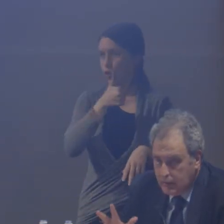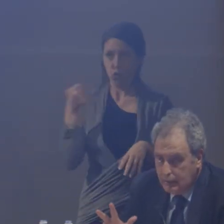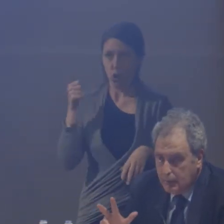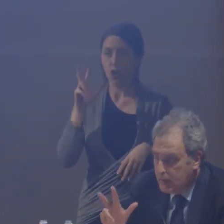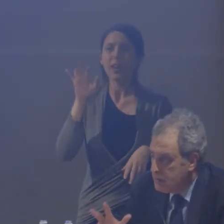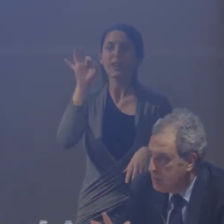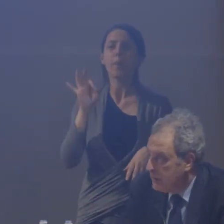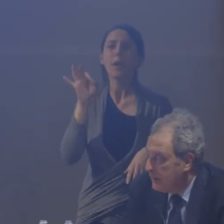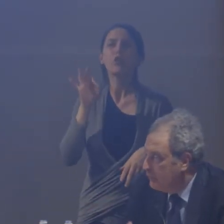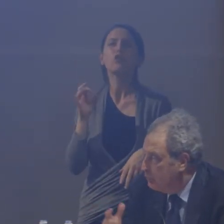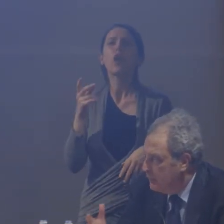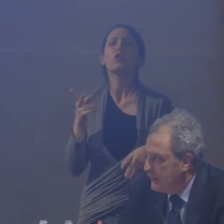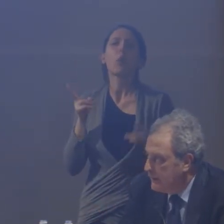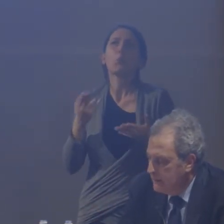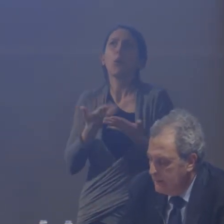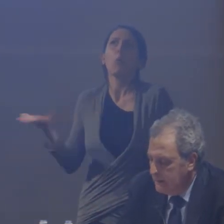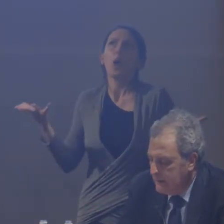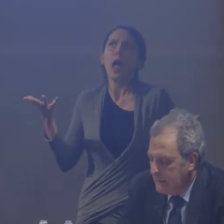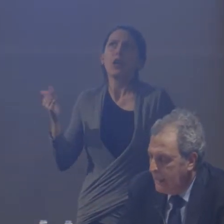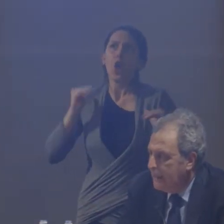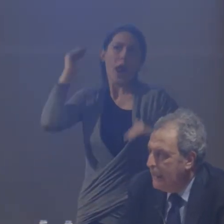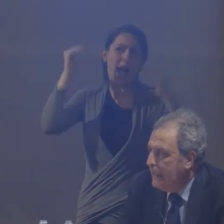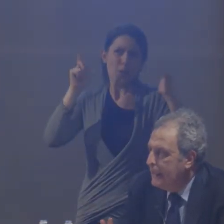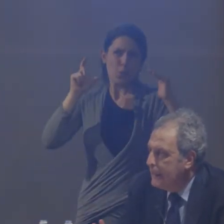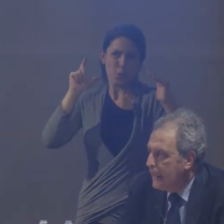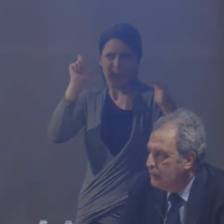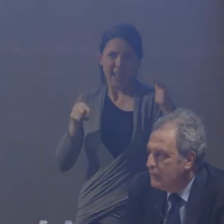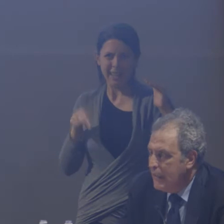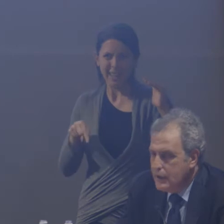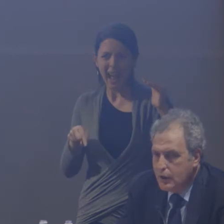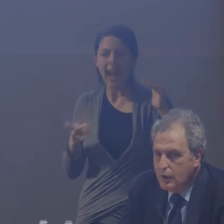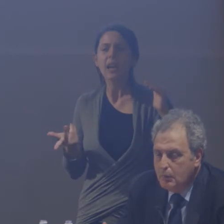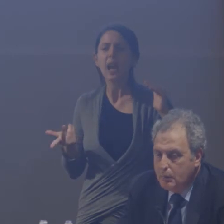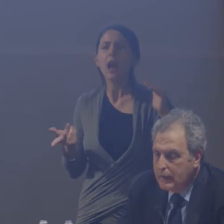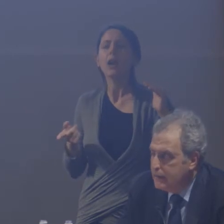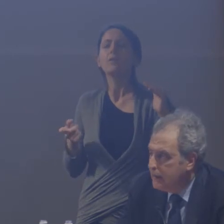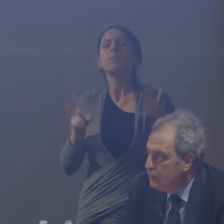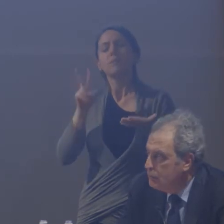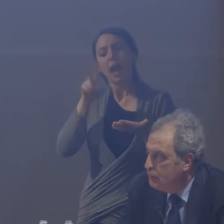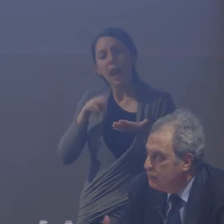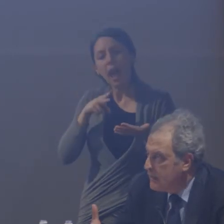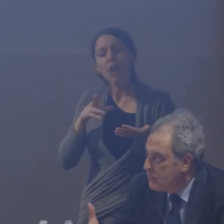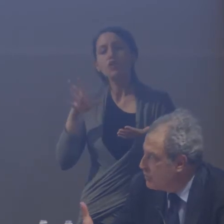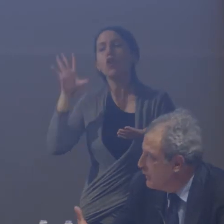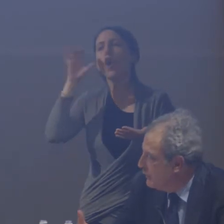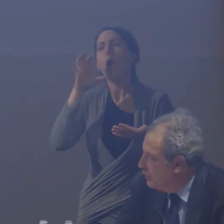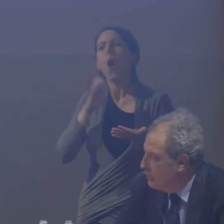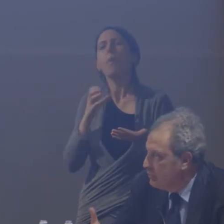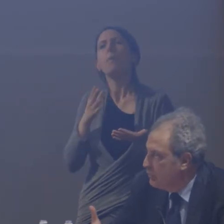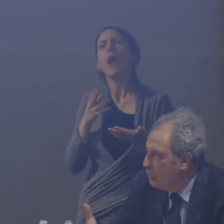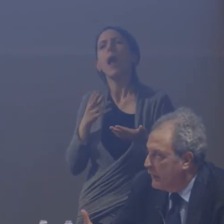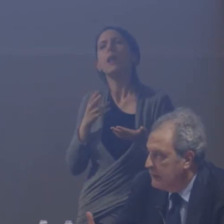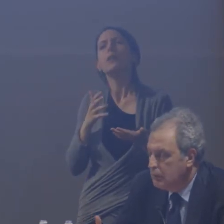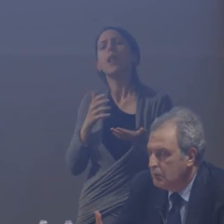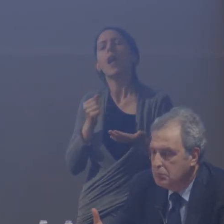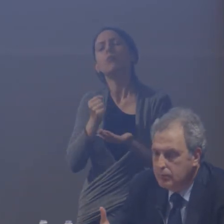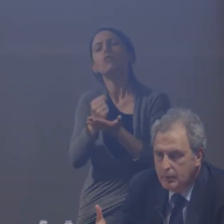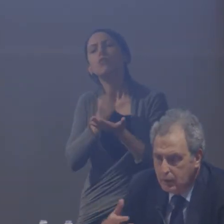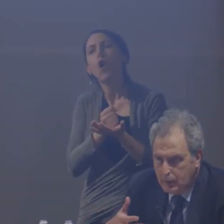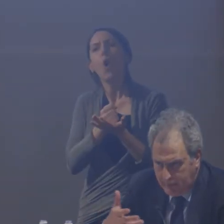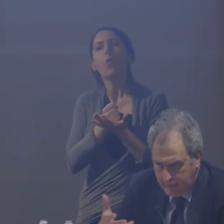30% della popolazione adulta italiana è in grado di leggere e comprendere un testo scritto, un